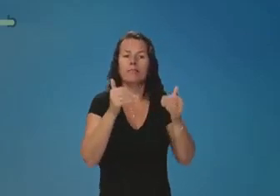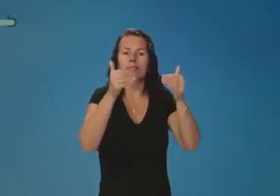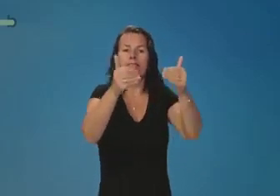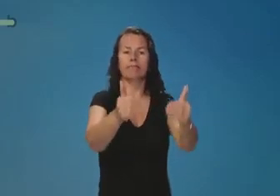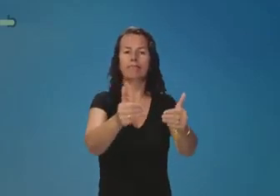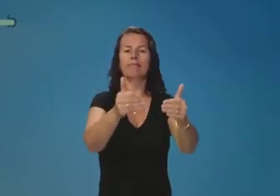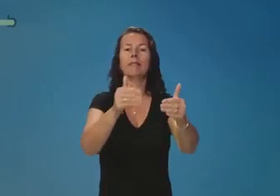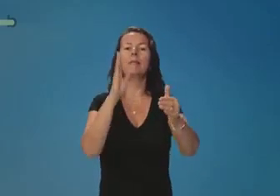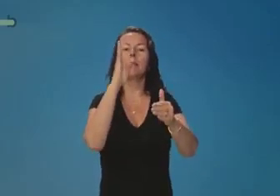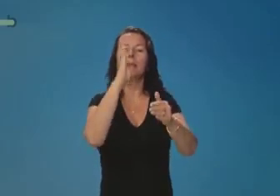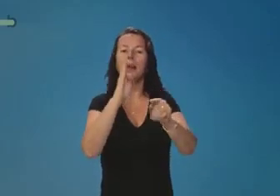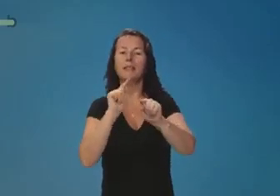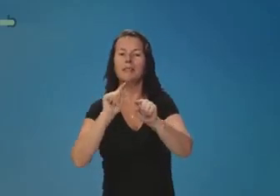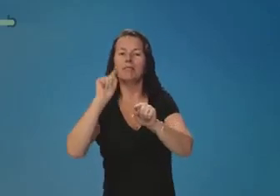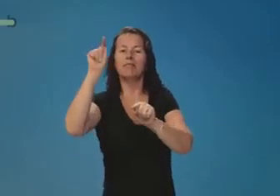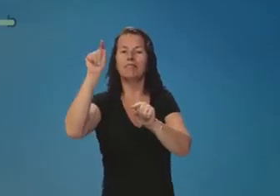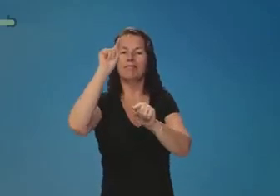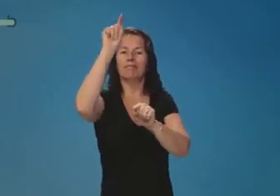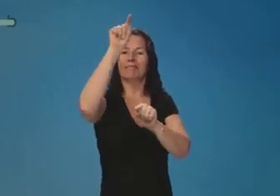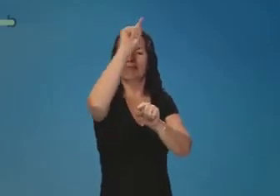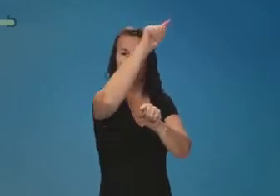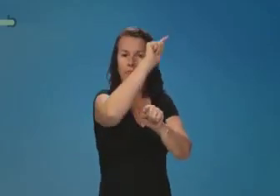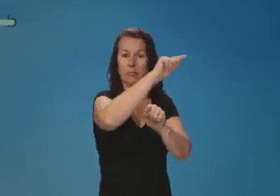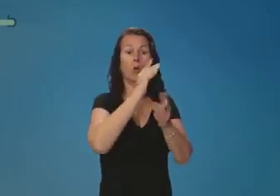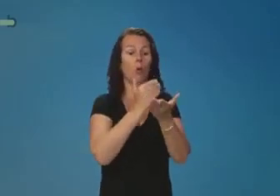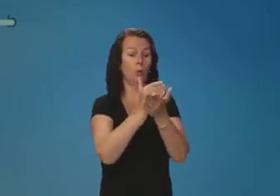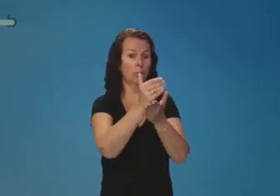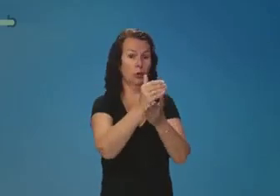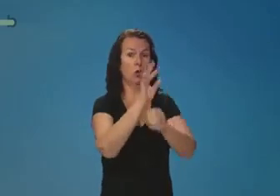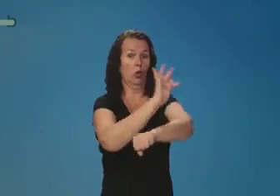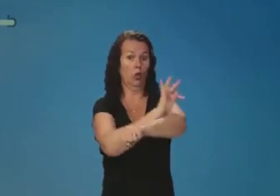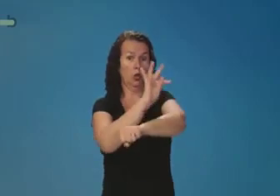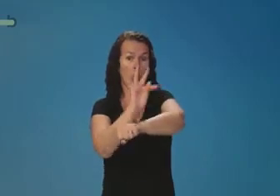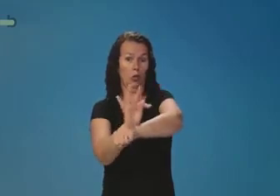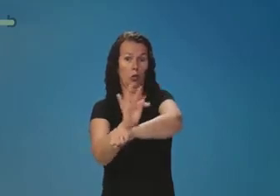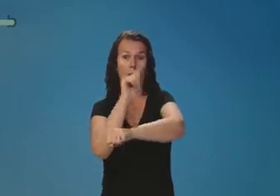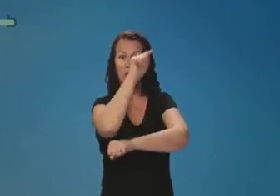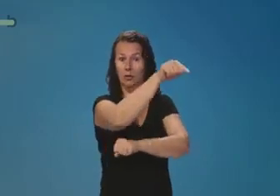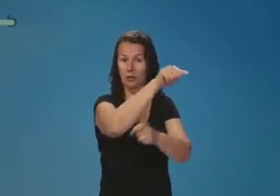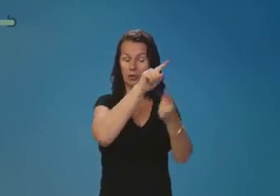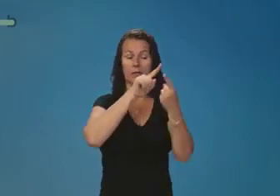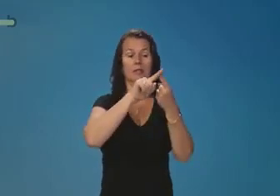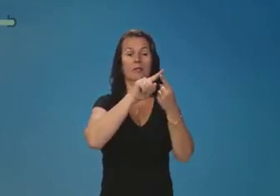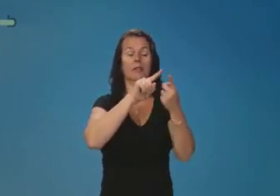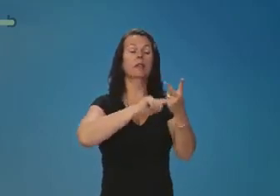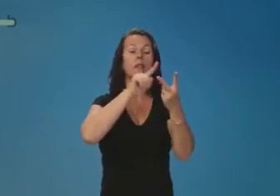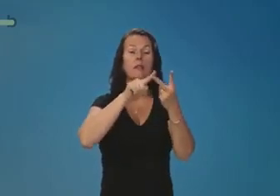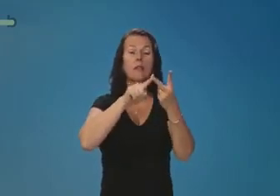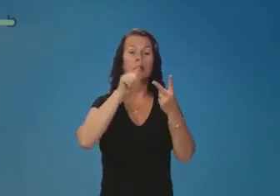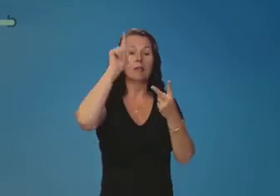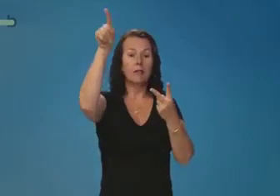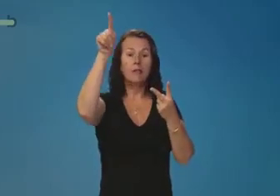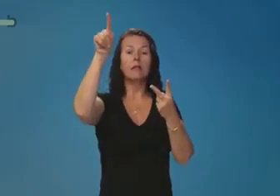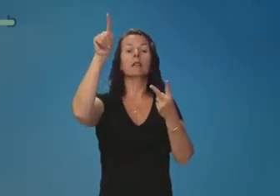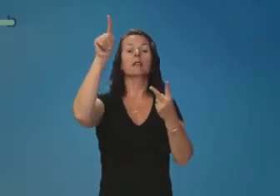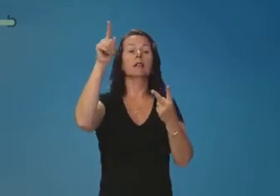estados brasileiros, iniciando pelo Tocantins, também no estado do Ceará, no